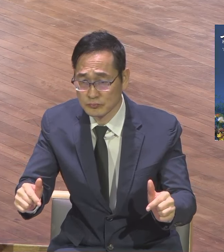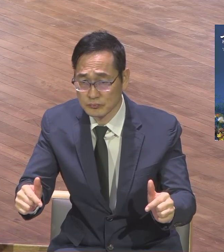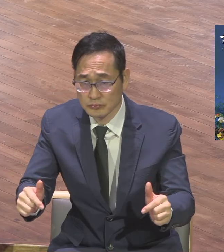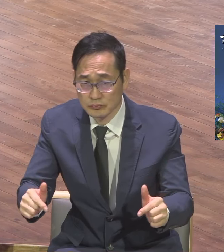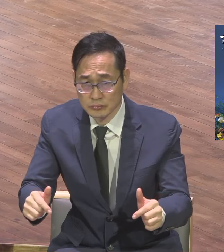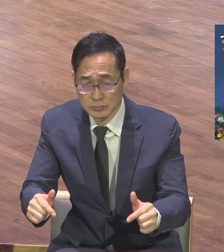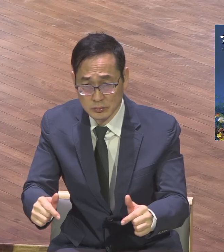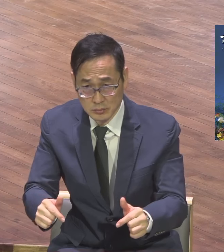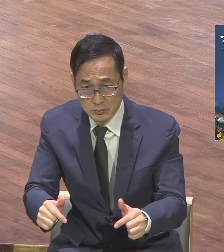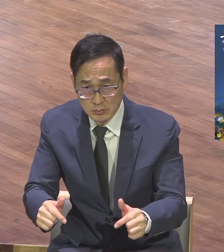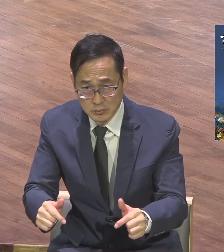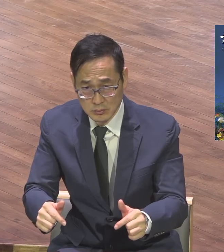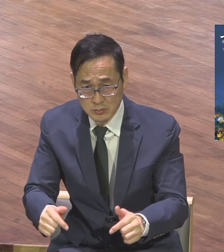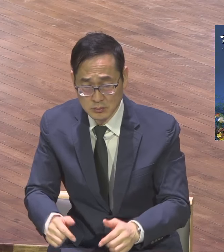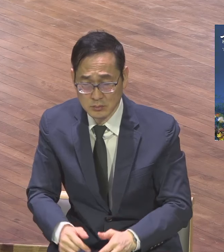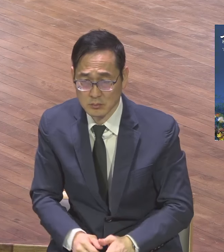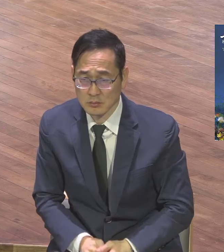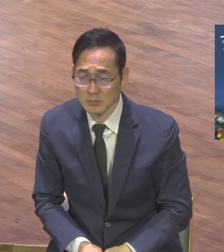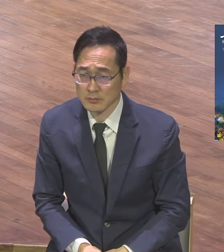그래서 예수님이